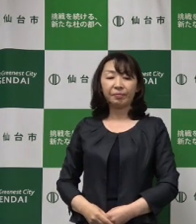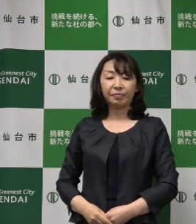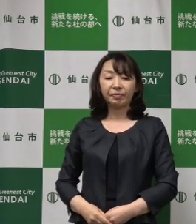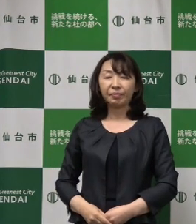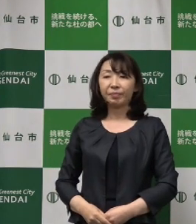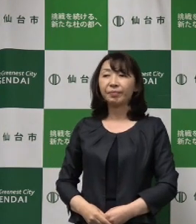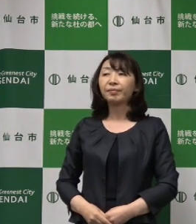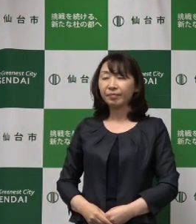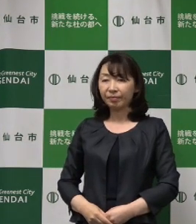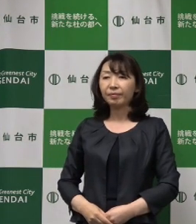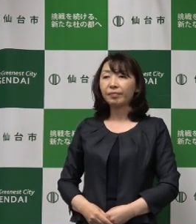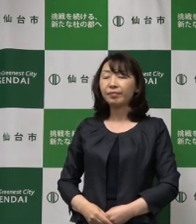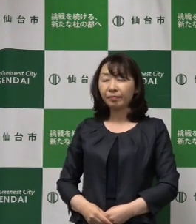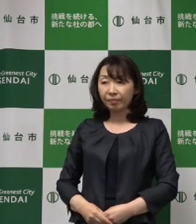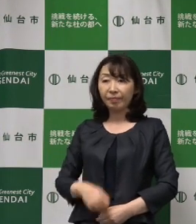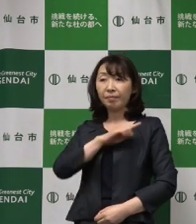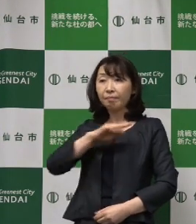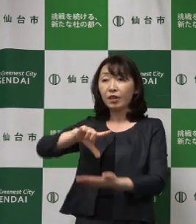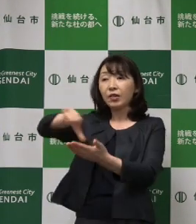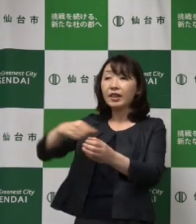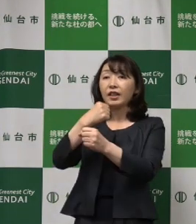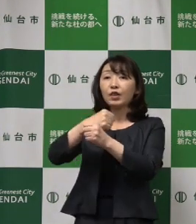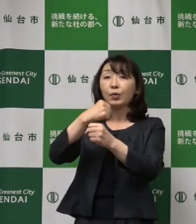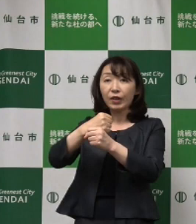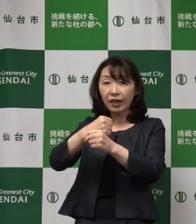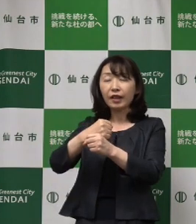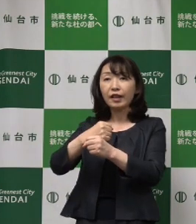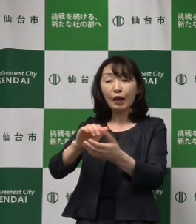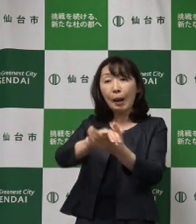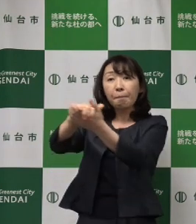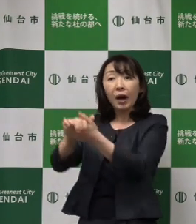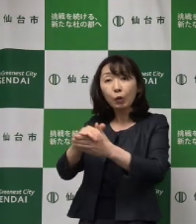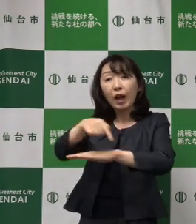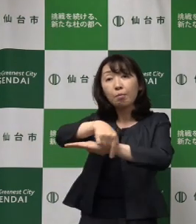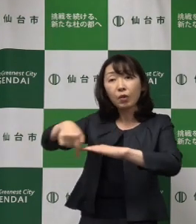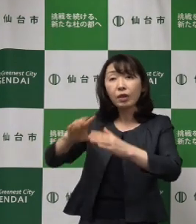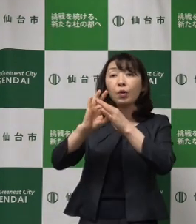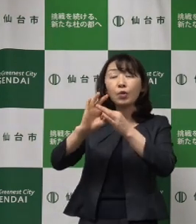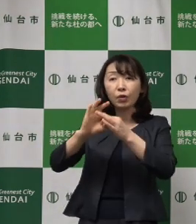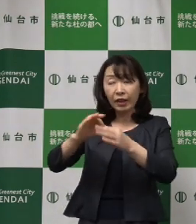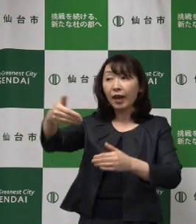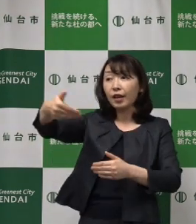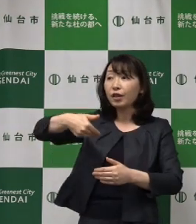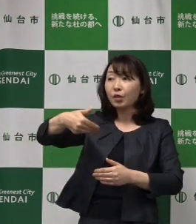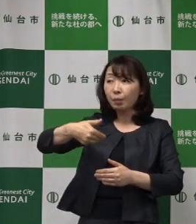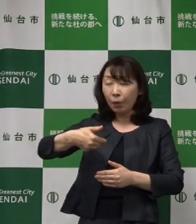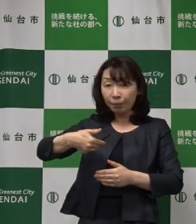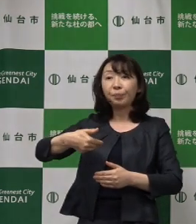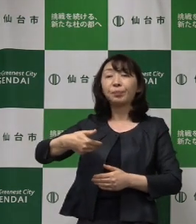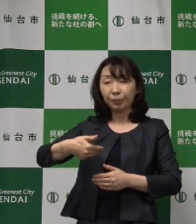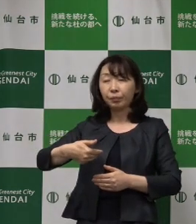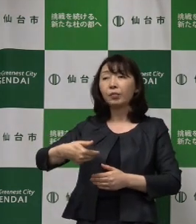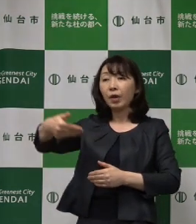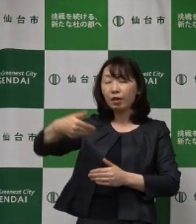はい、それではまず地域づくりパートナープロジェクトについてご質問をお受けいたします。ご質問のある方は挙手の上報道機関